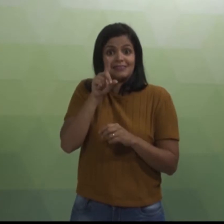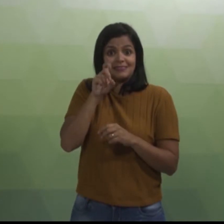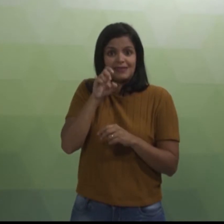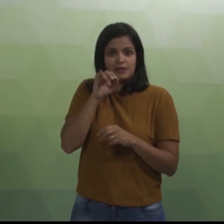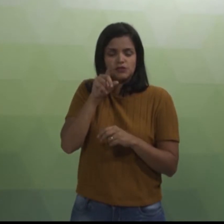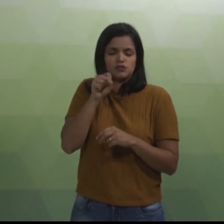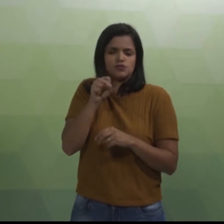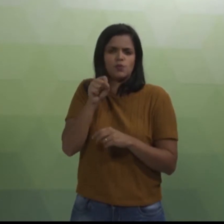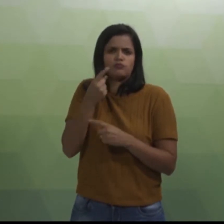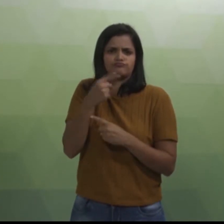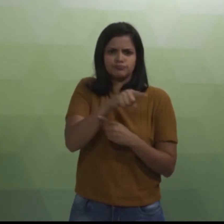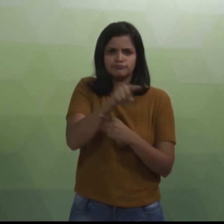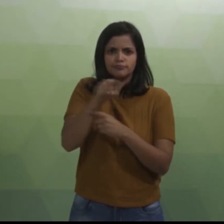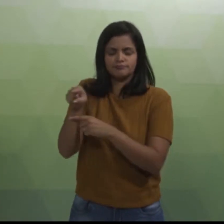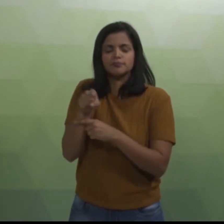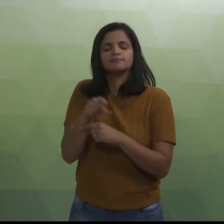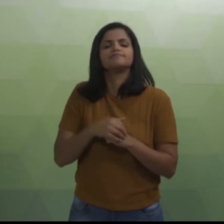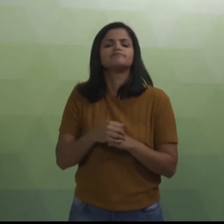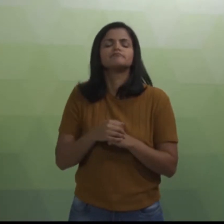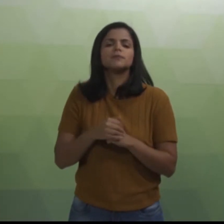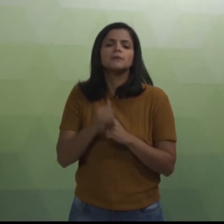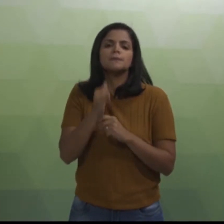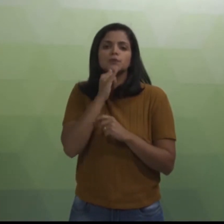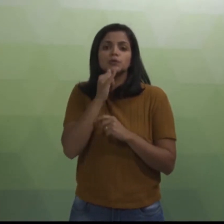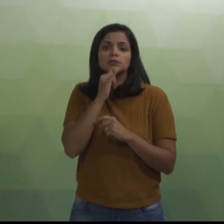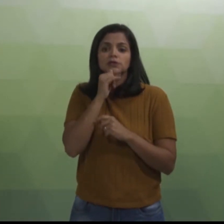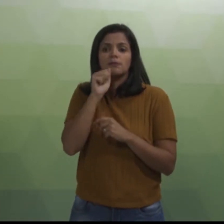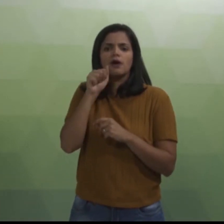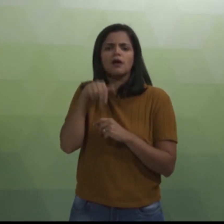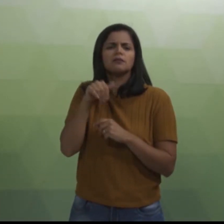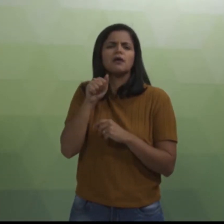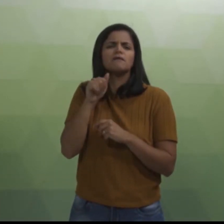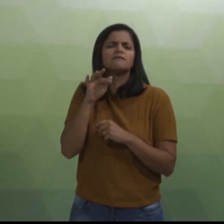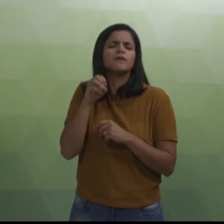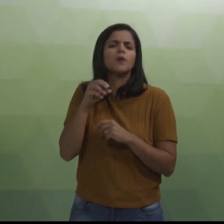temos deítico, que é a apontação, e anáfora